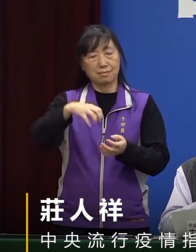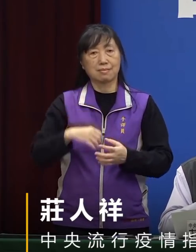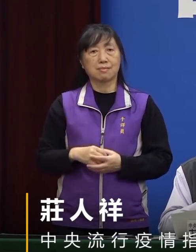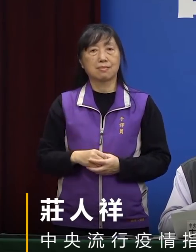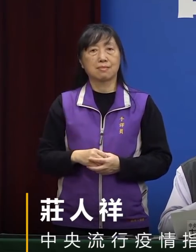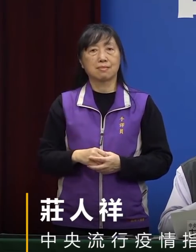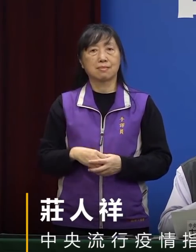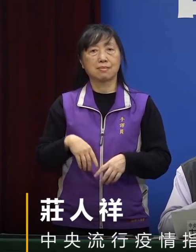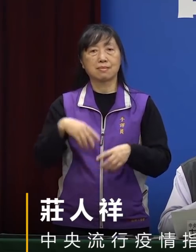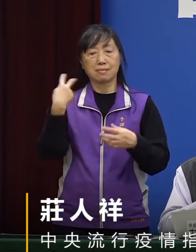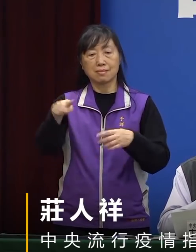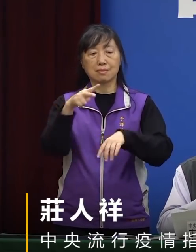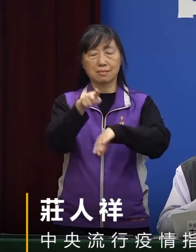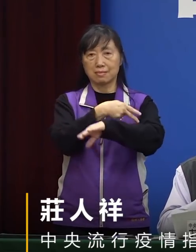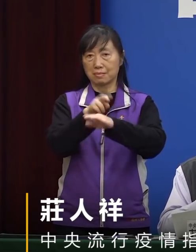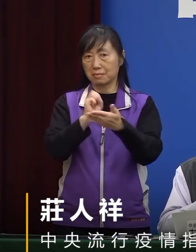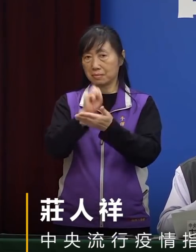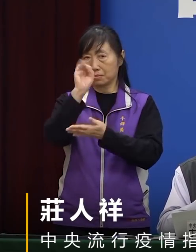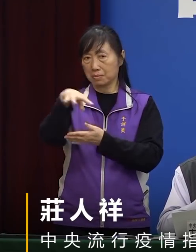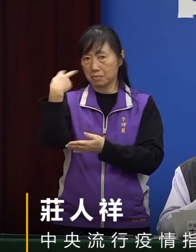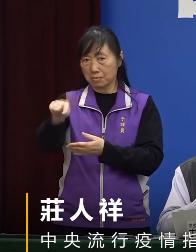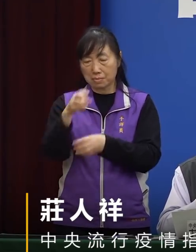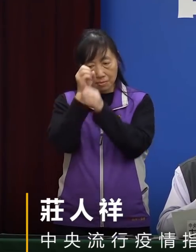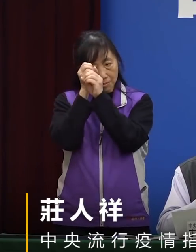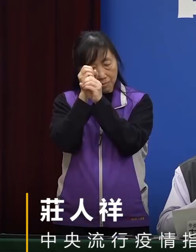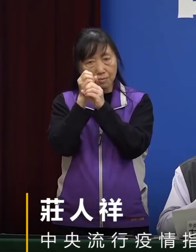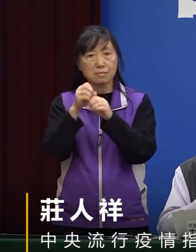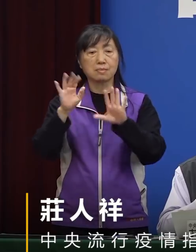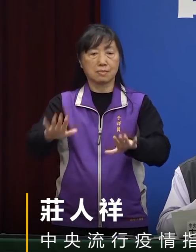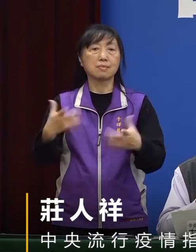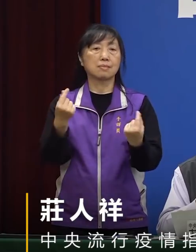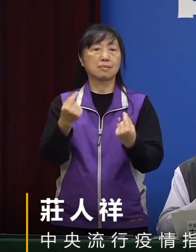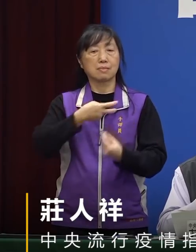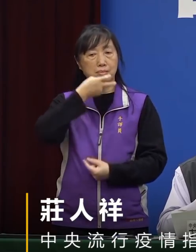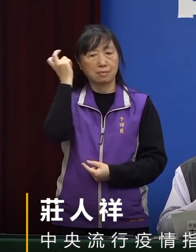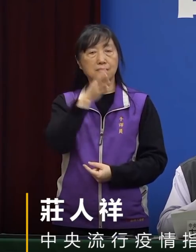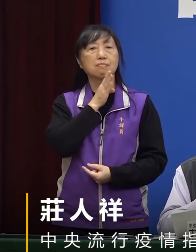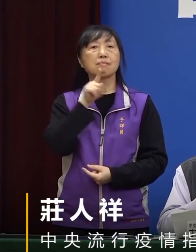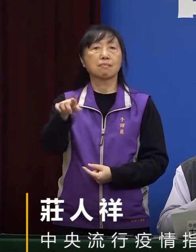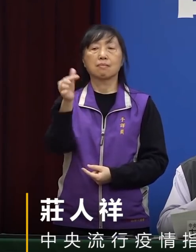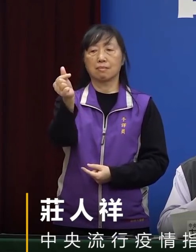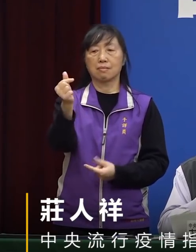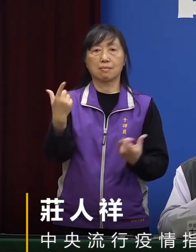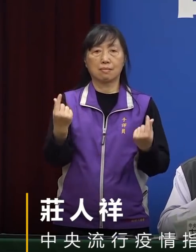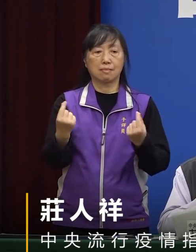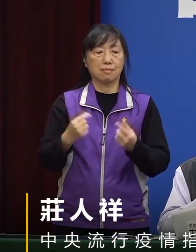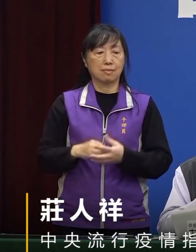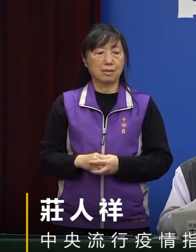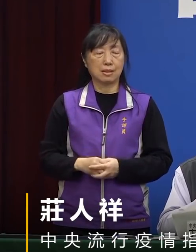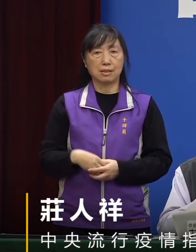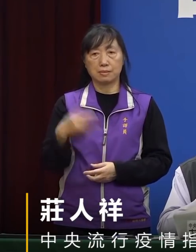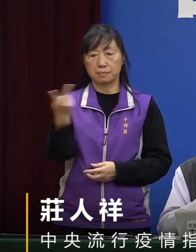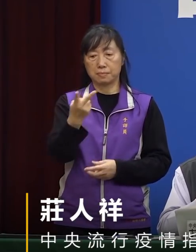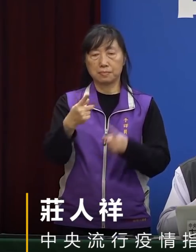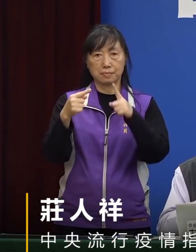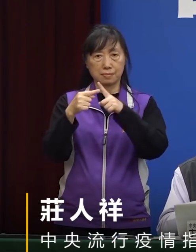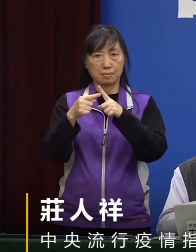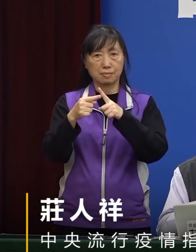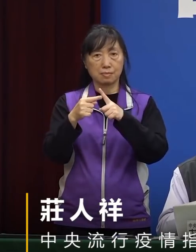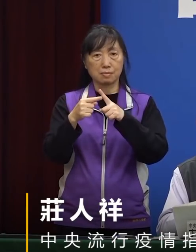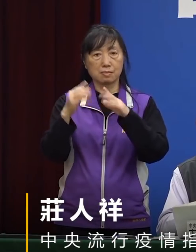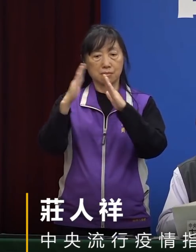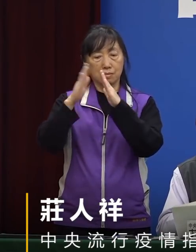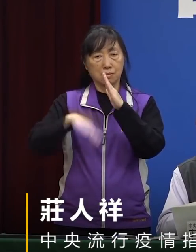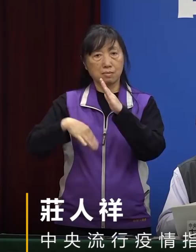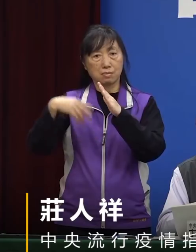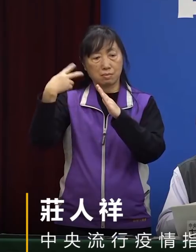也被通报采检哦，那也是在今天同时在被确诊为阳性哈、哦。那这两位其实他们家里面